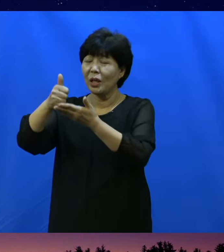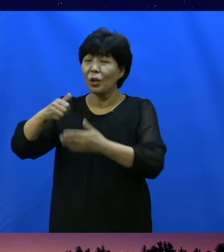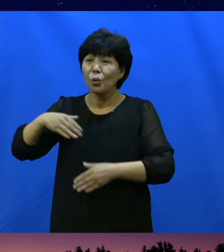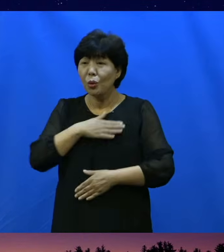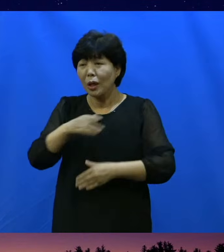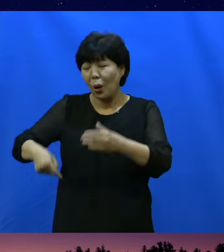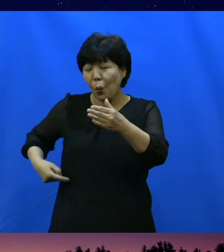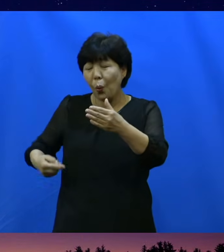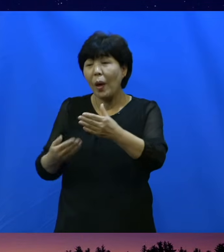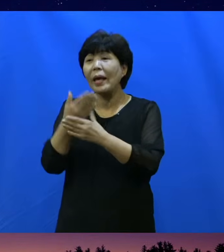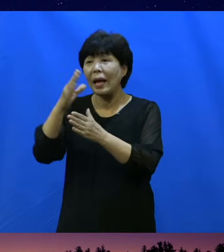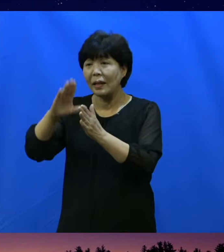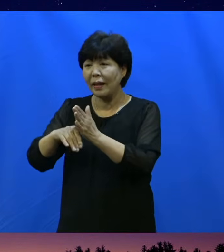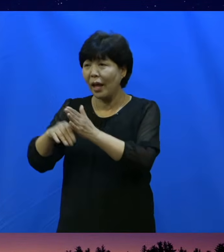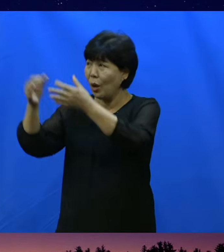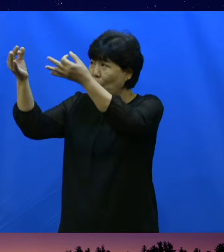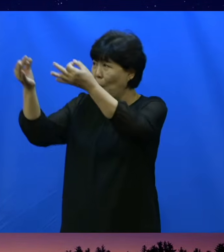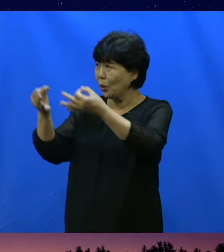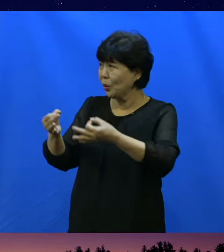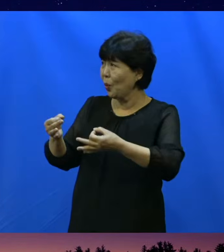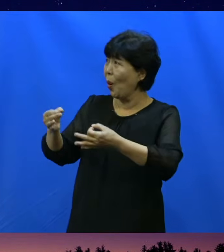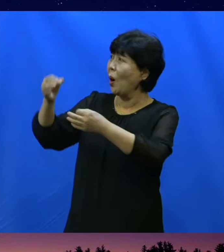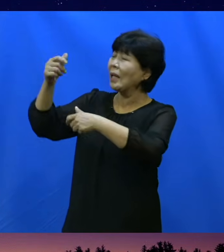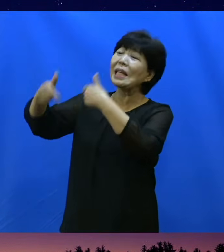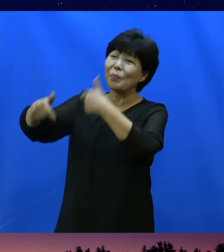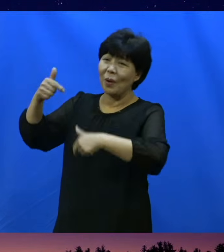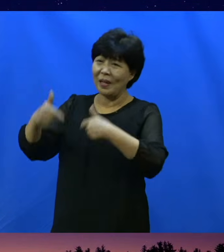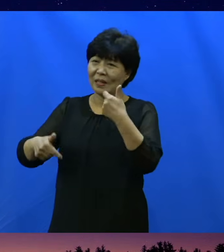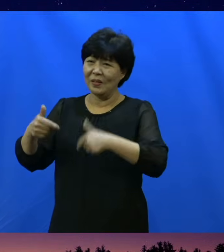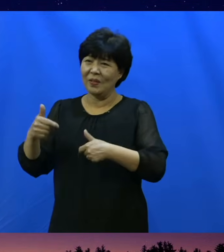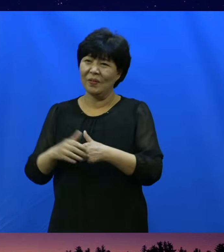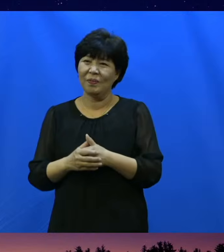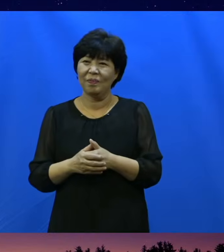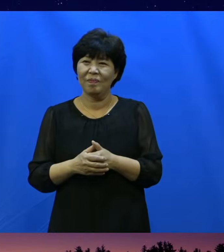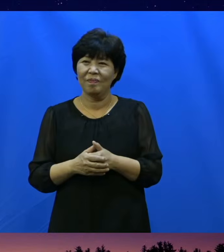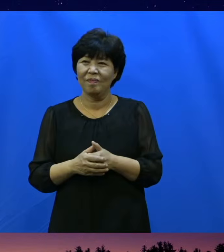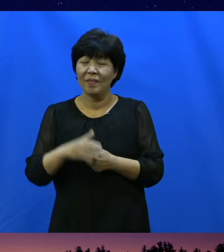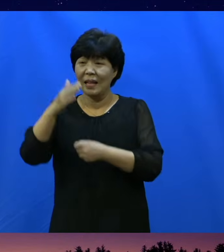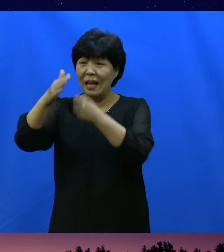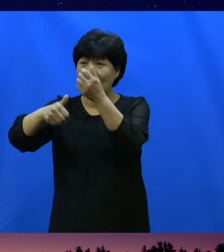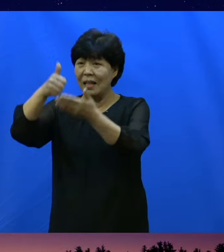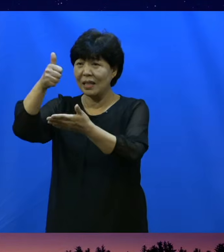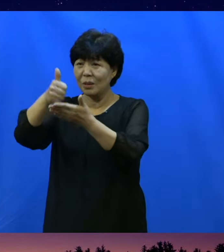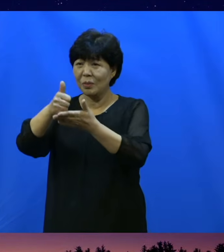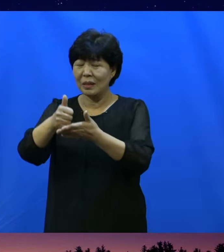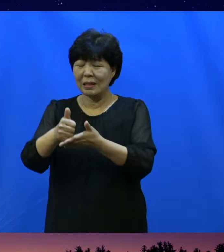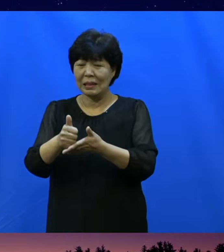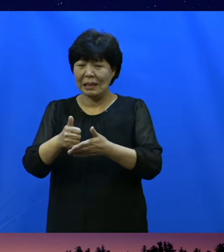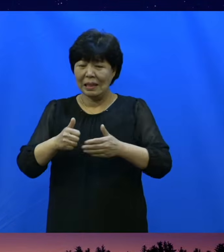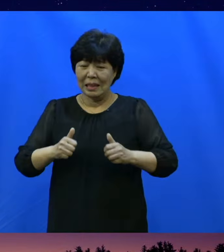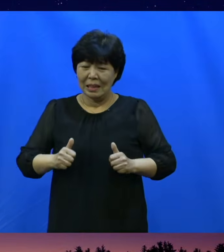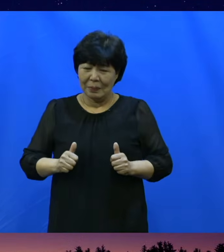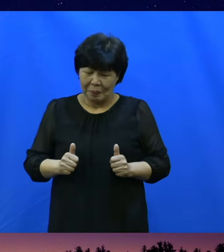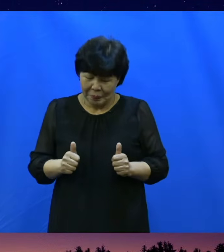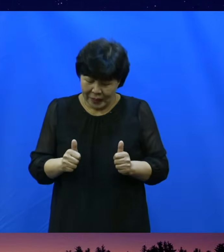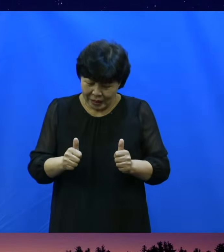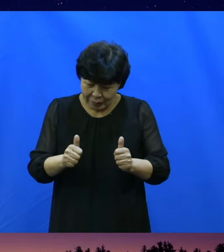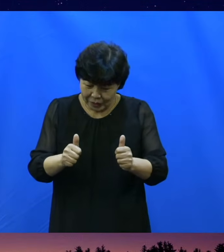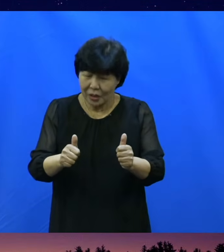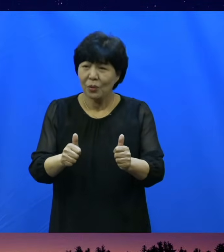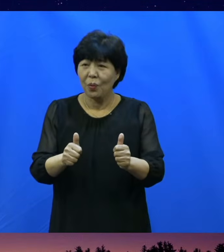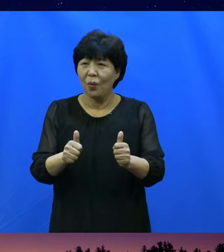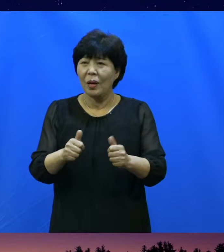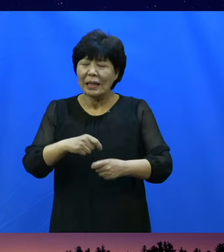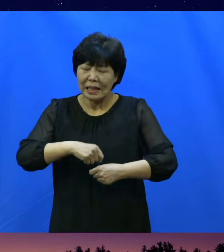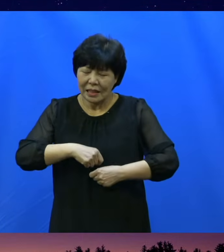우리가 우리 죄를 자백하면요, 그런 미쁘시고 의로사 여러분, 우리의 내면에 짓누르던